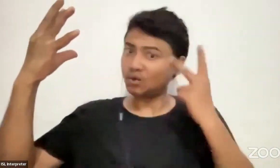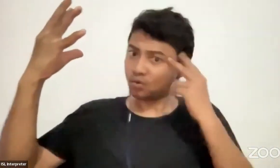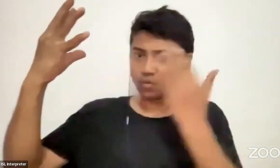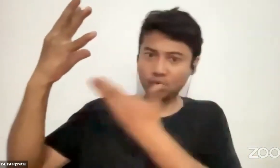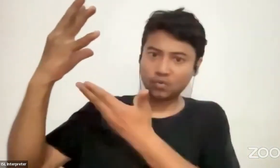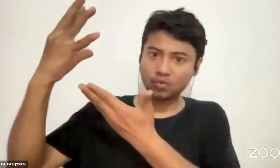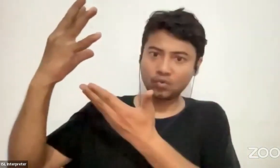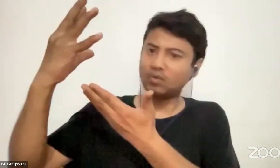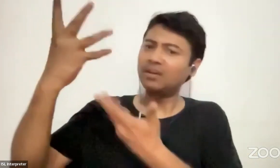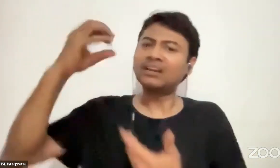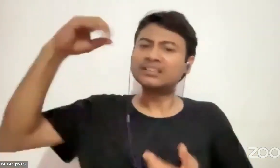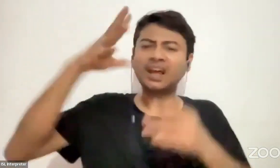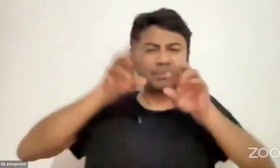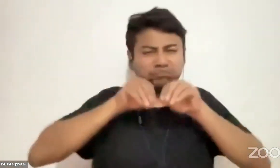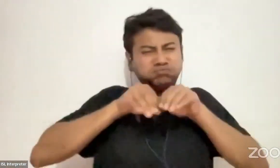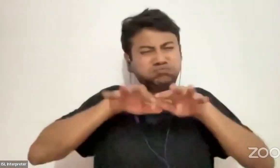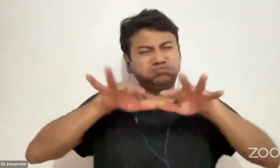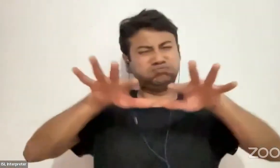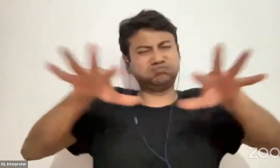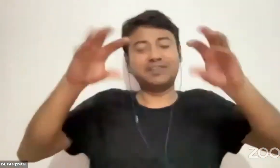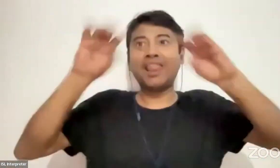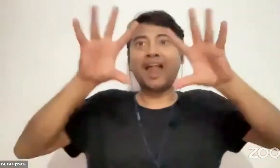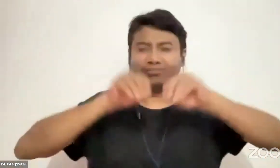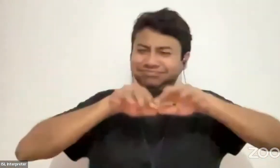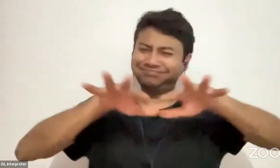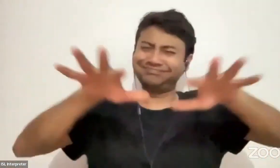है वो, उनको पता ही नहीं है कि दुख क्या होता है।